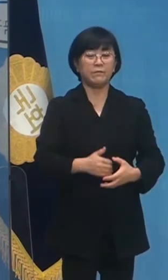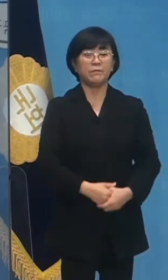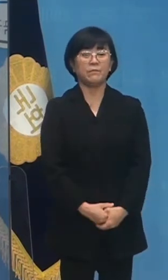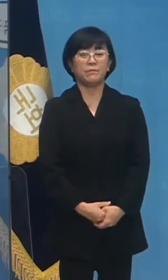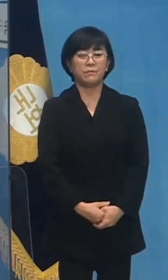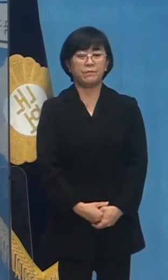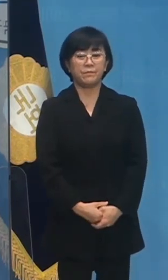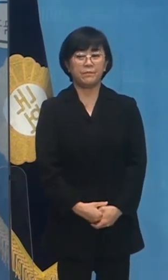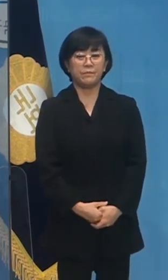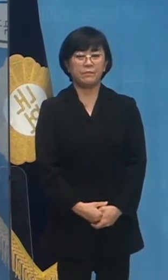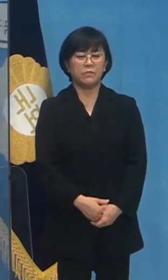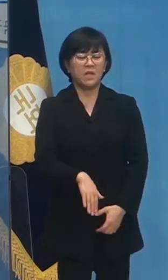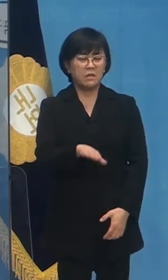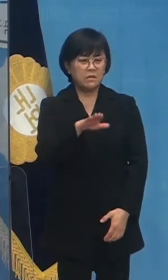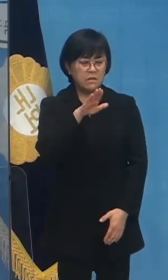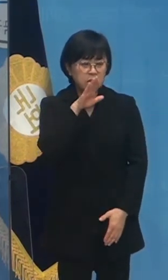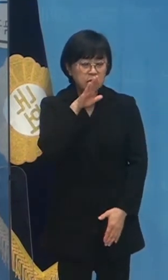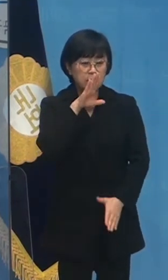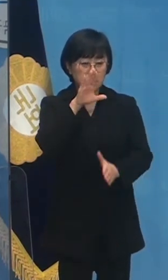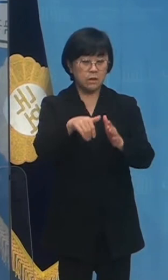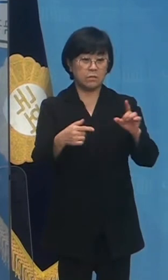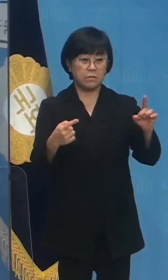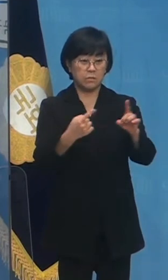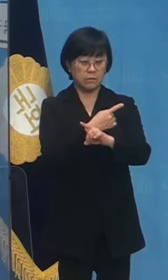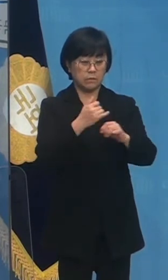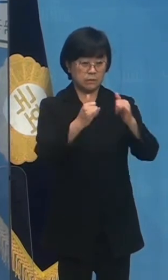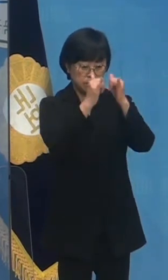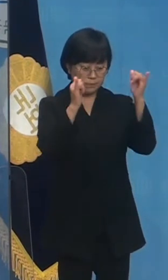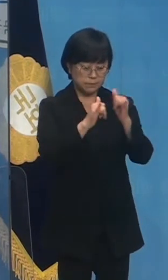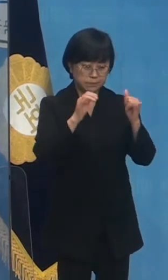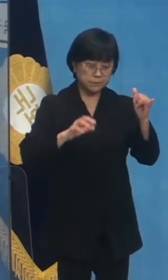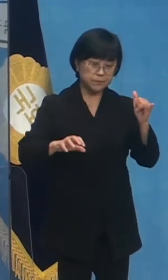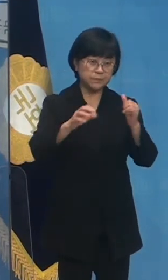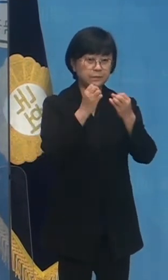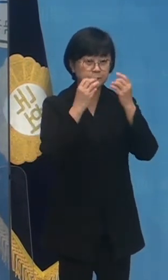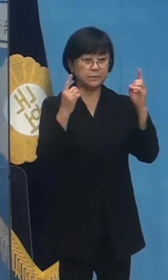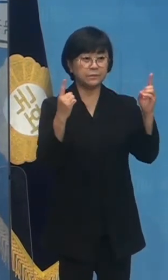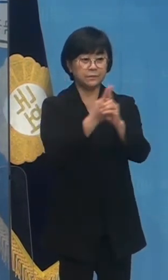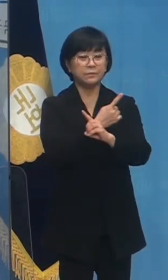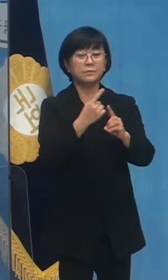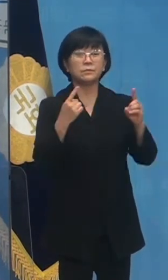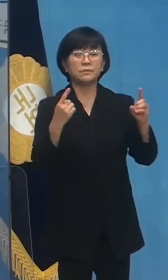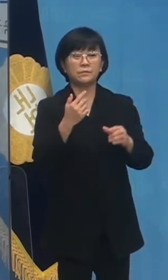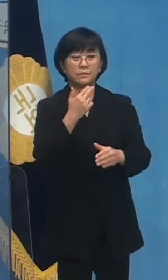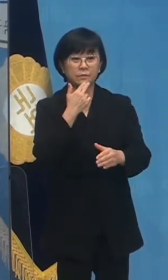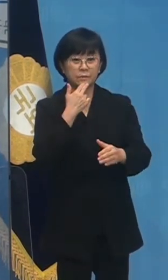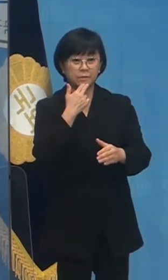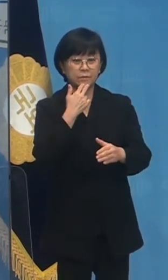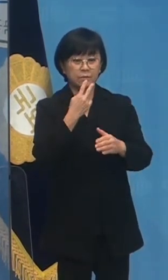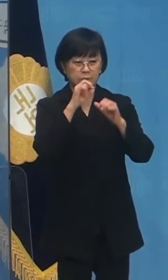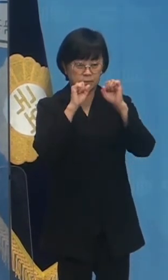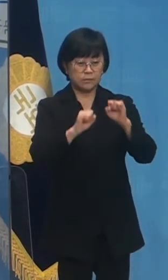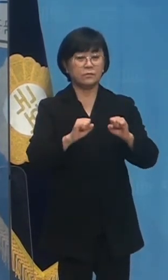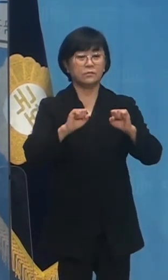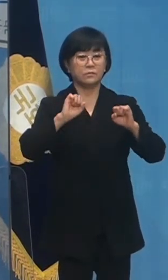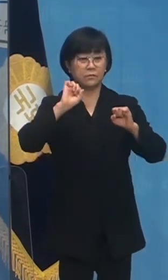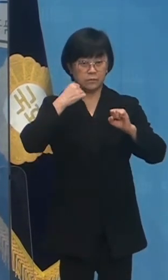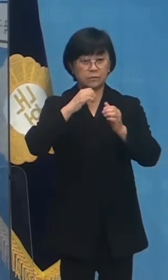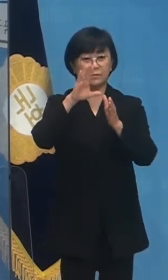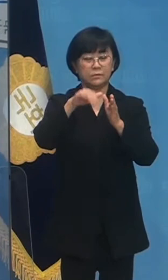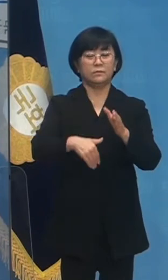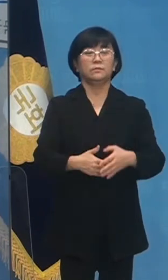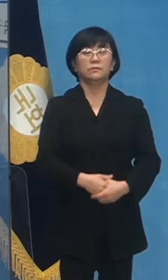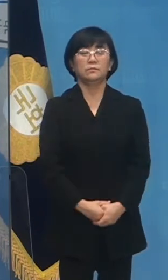있습니다. 대전환의 시대입니다. 사회 곳곳이 혁신하고 변하지 않으면 생존할 수 없는